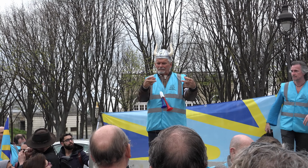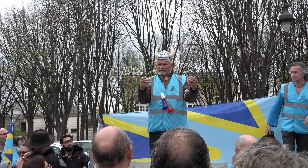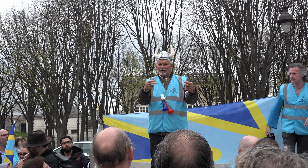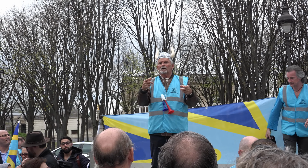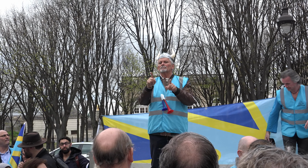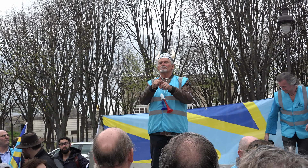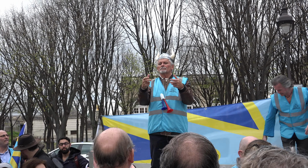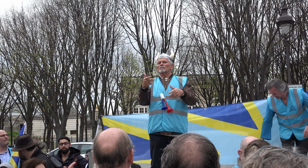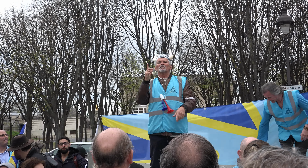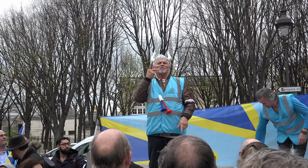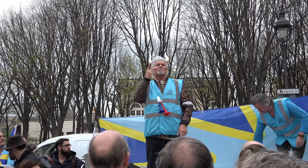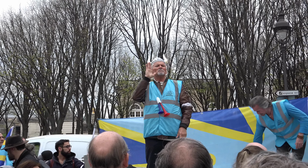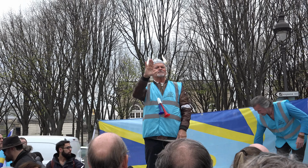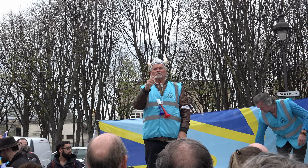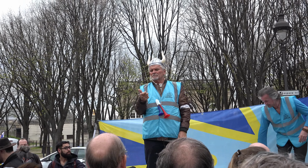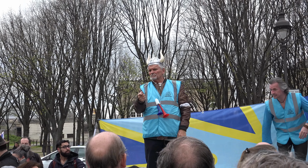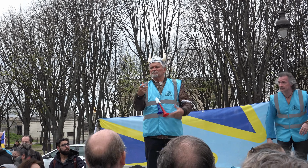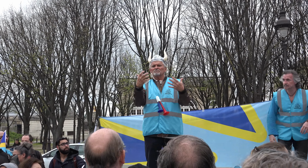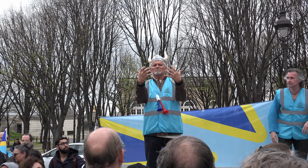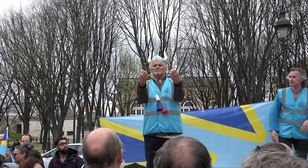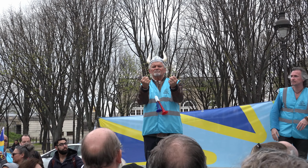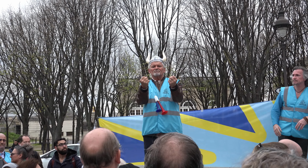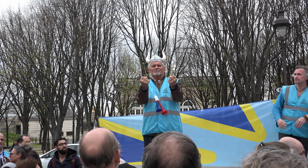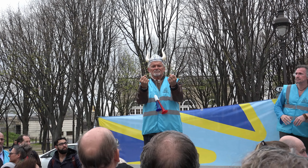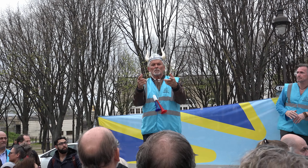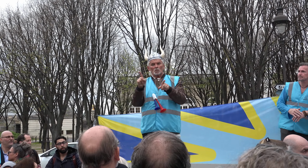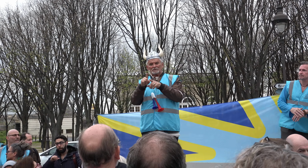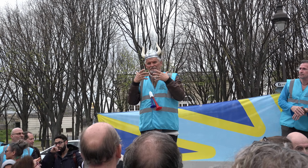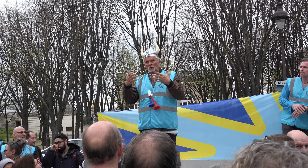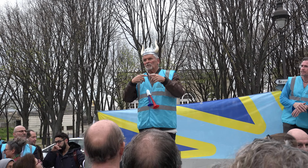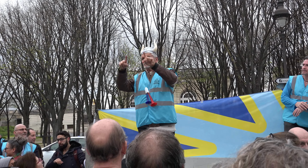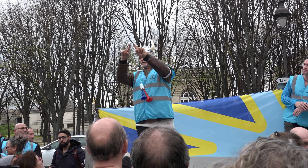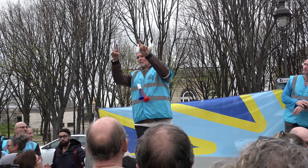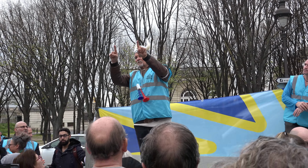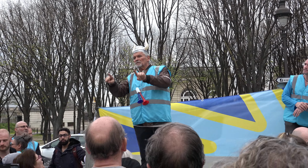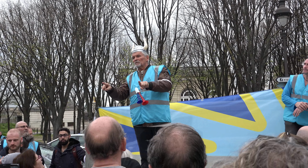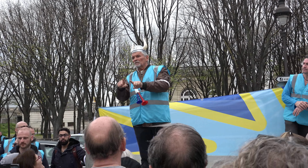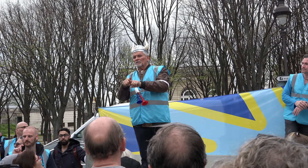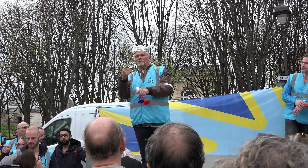notamment à la télévision pour l'incrustation, la place de l'interprète dans l'image, le sous-titrage qui n'est pas toujours de